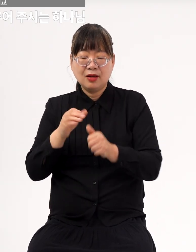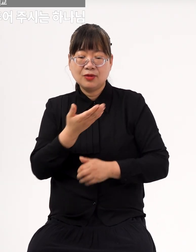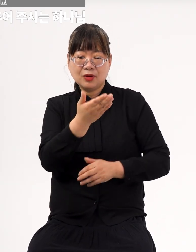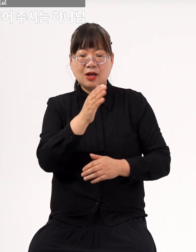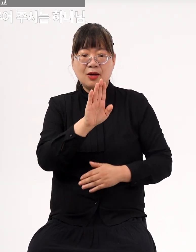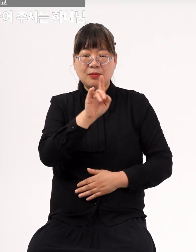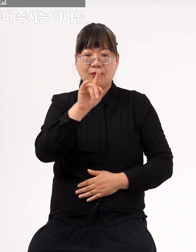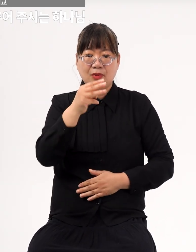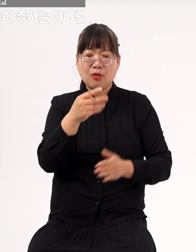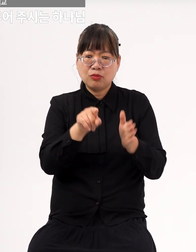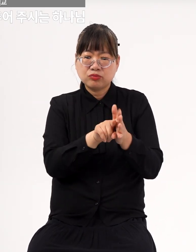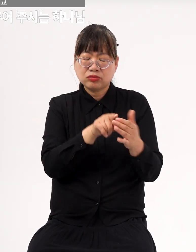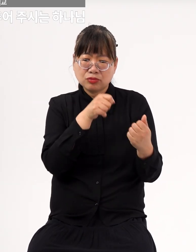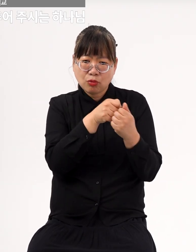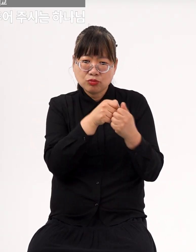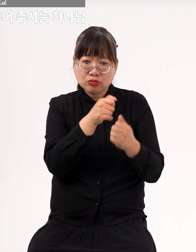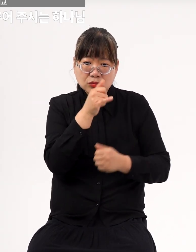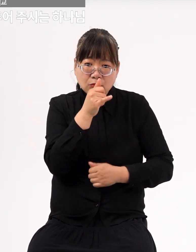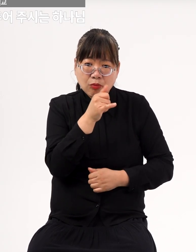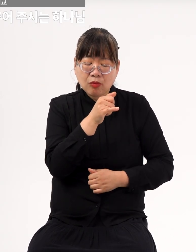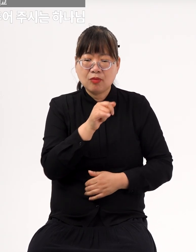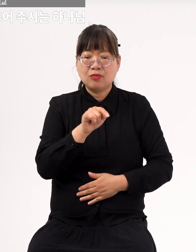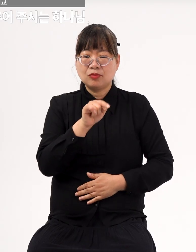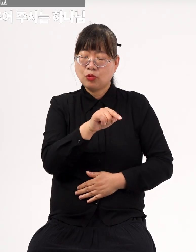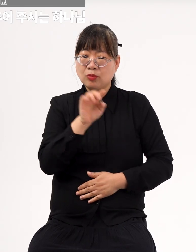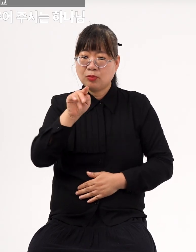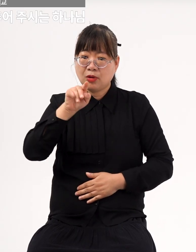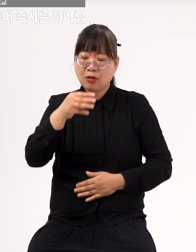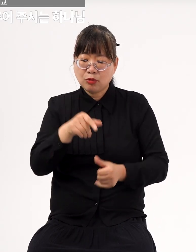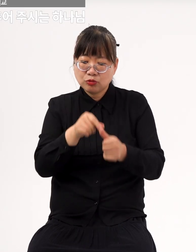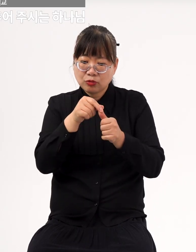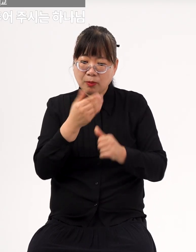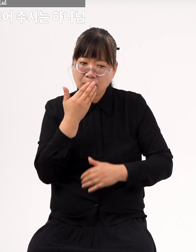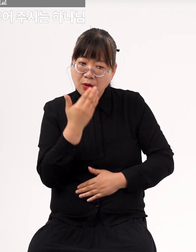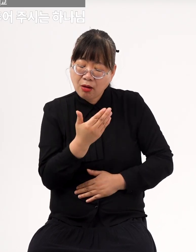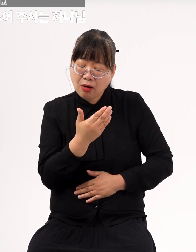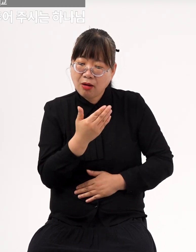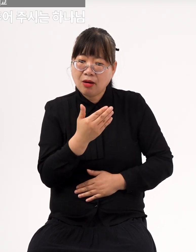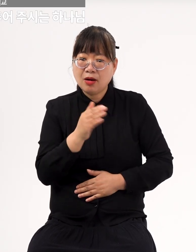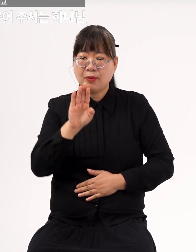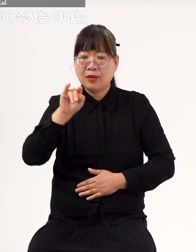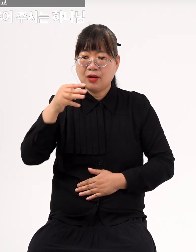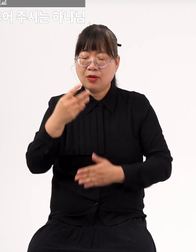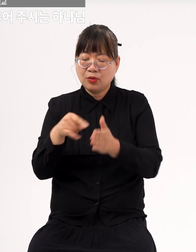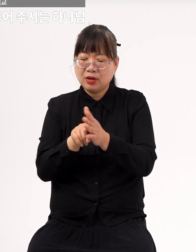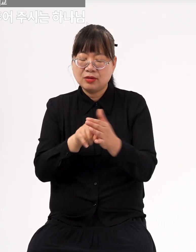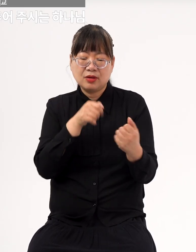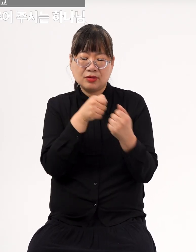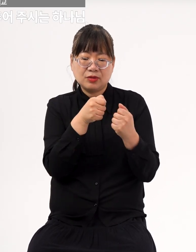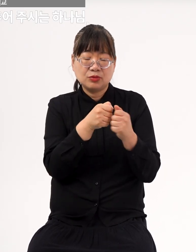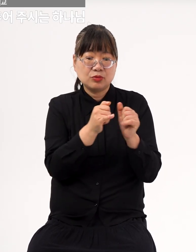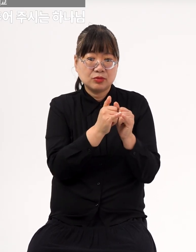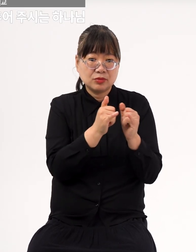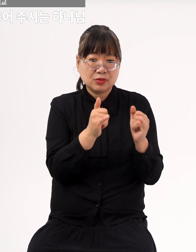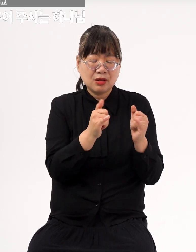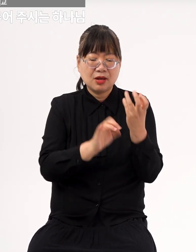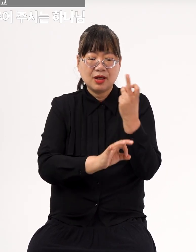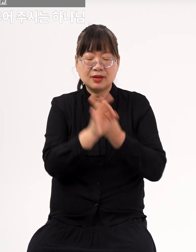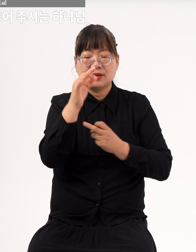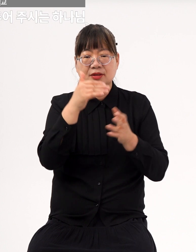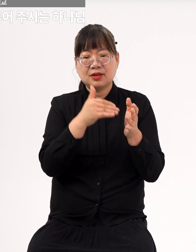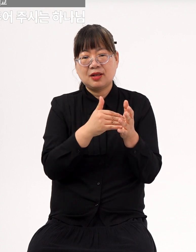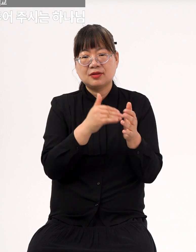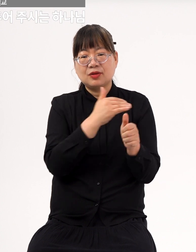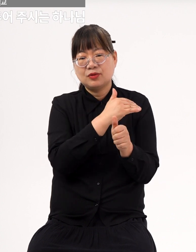위하여 다투느냐? 너희가 바알을 구원하겠느냐? 그를 위하여 다투는 자는